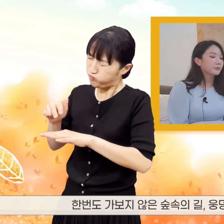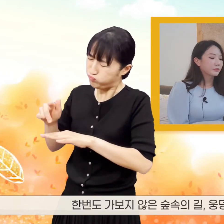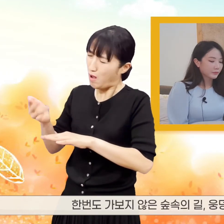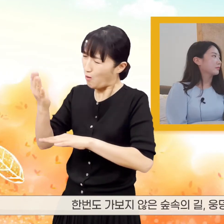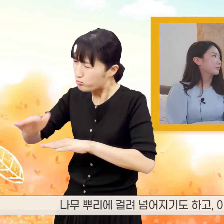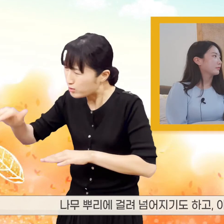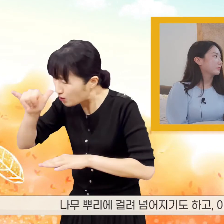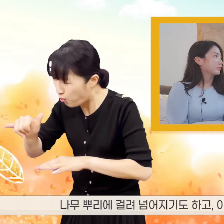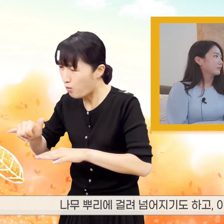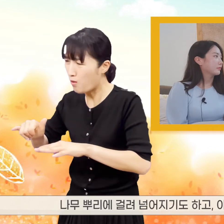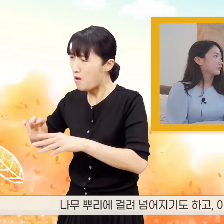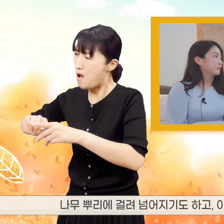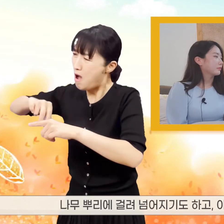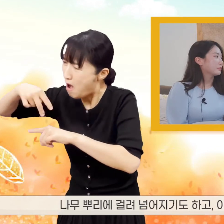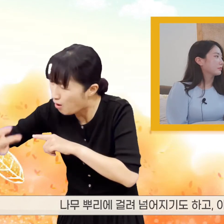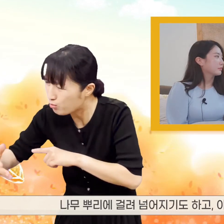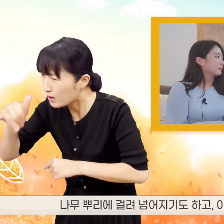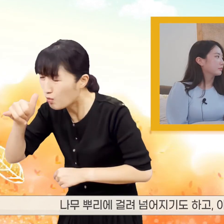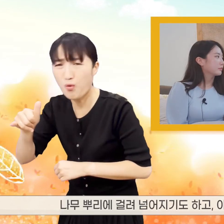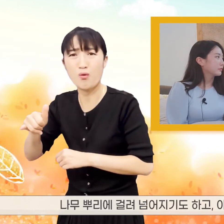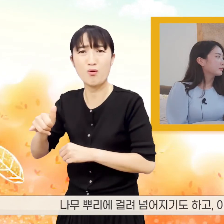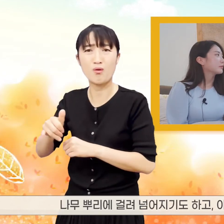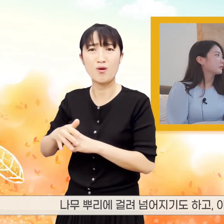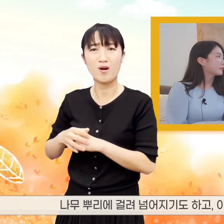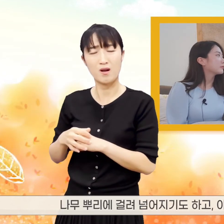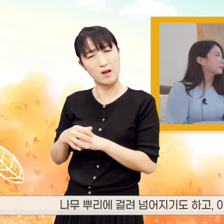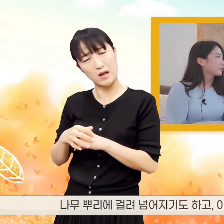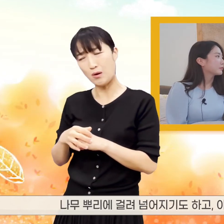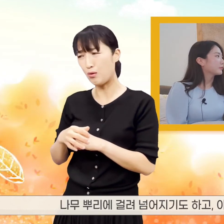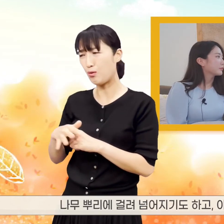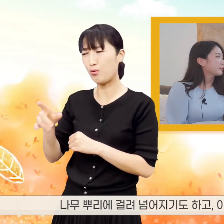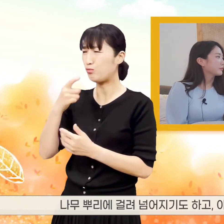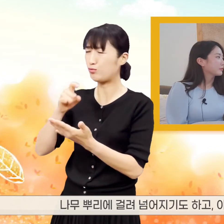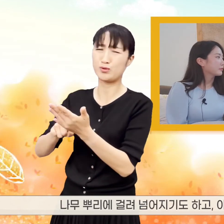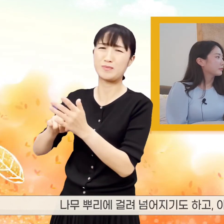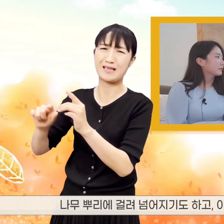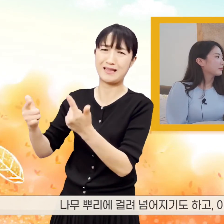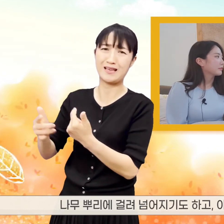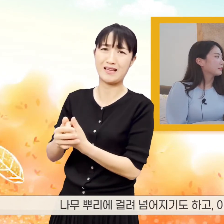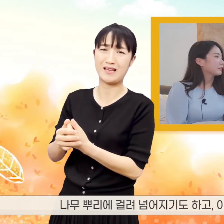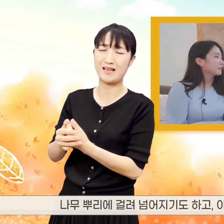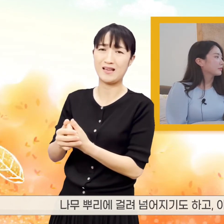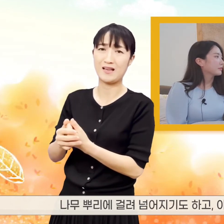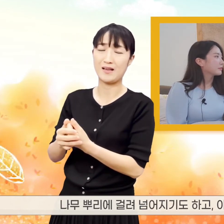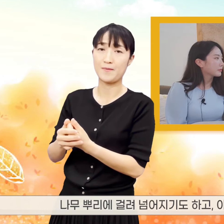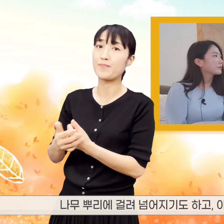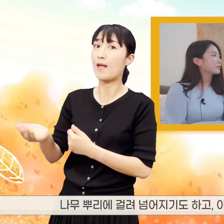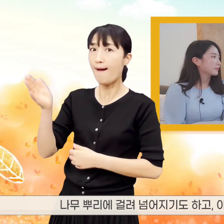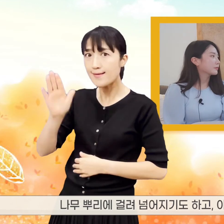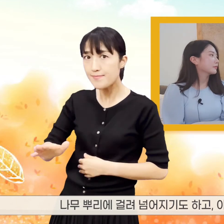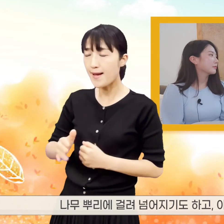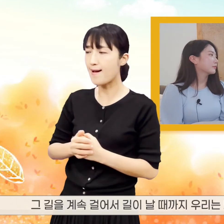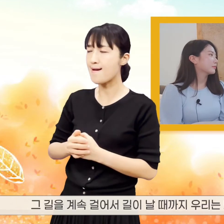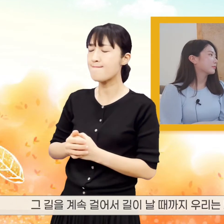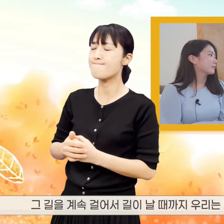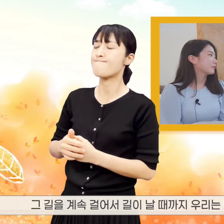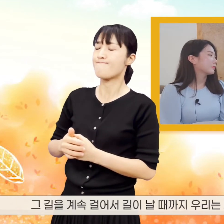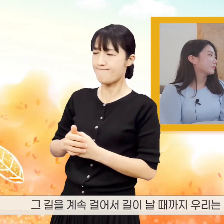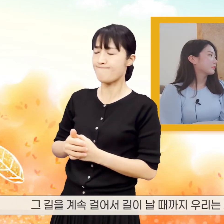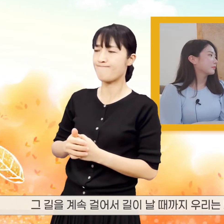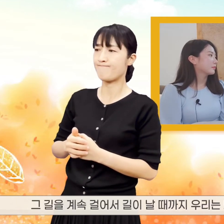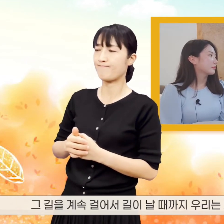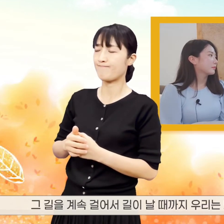있을 거고 나무 뿌리에 걸려서 넘어지기도 하고 아주 굉장히 험난하잖아요. 근데 그